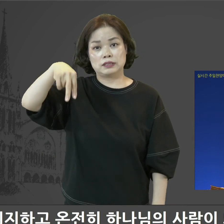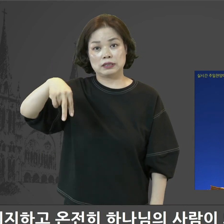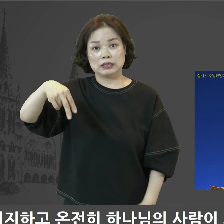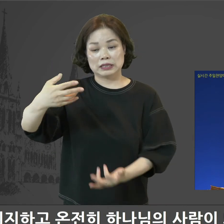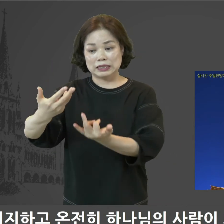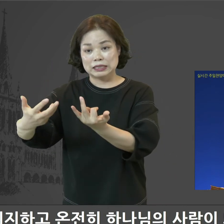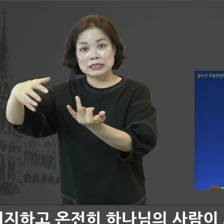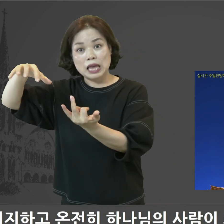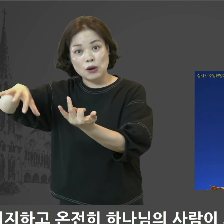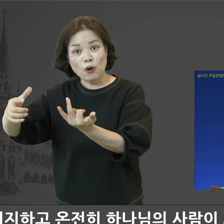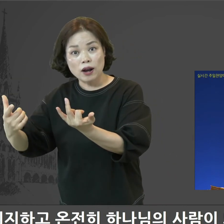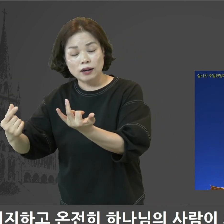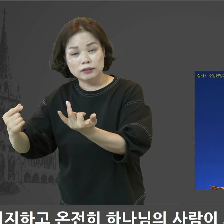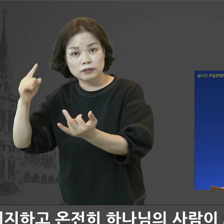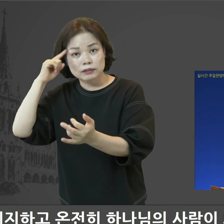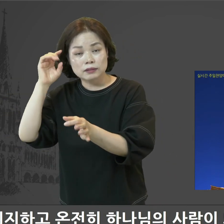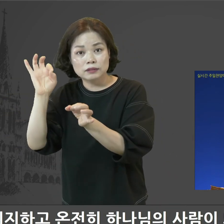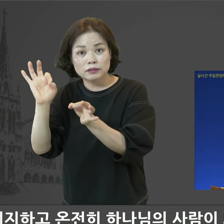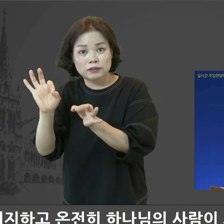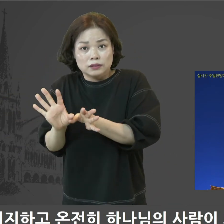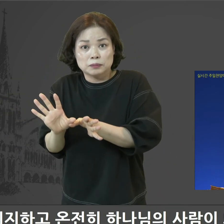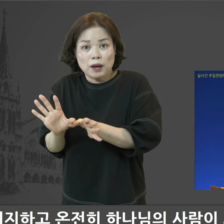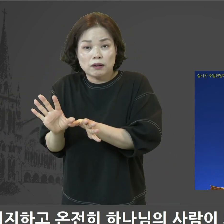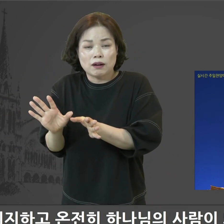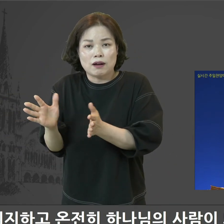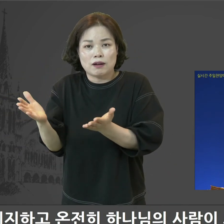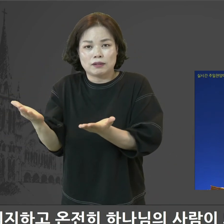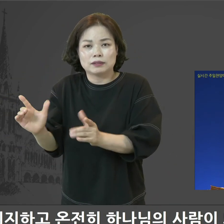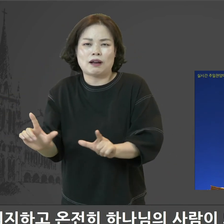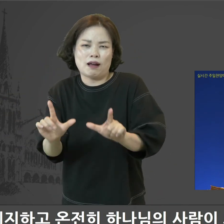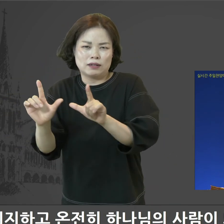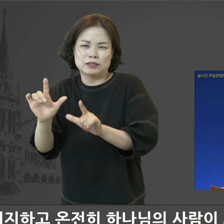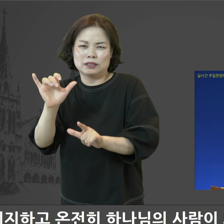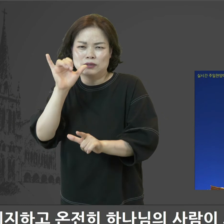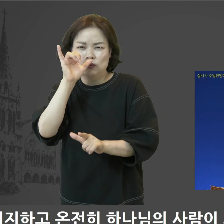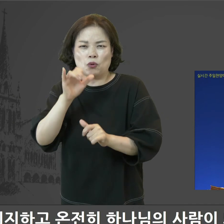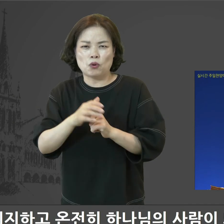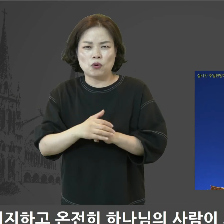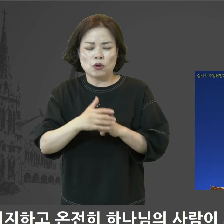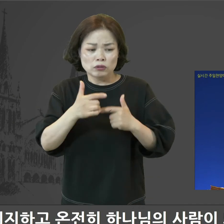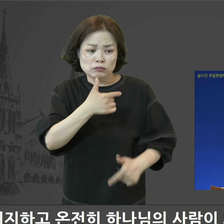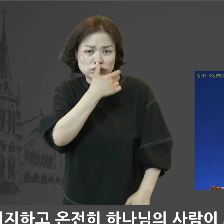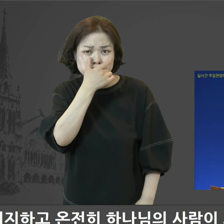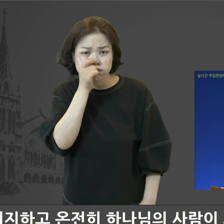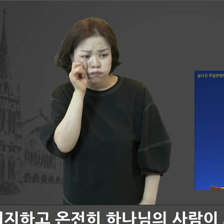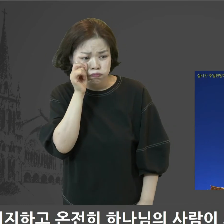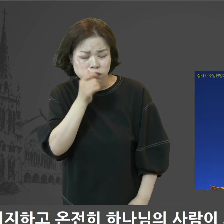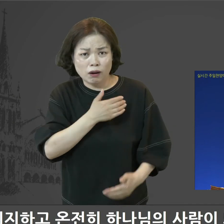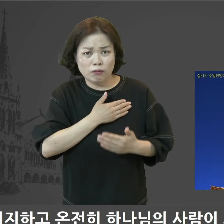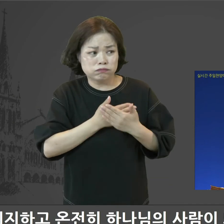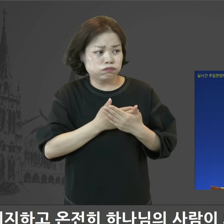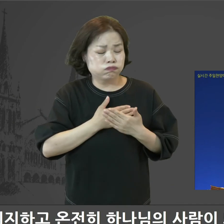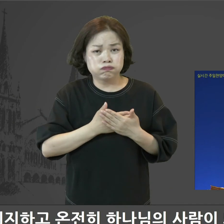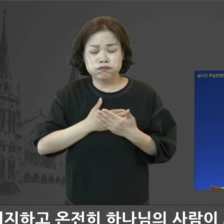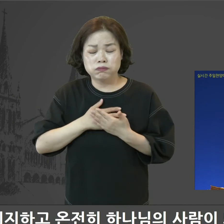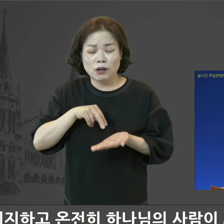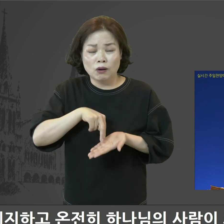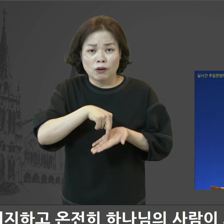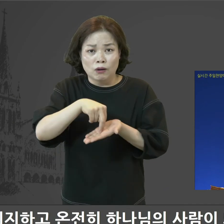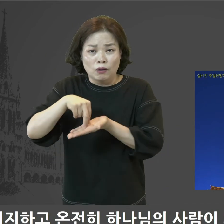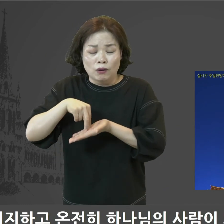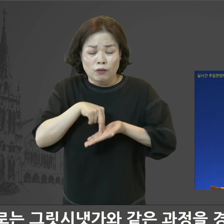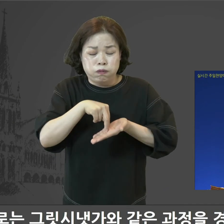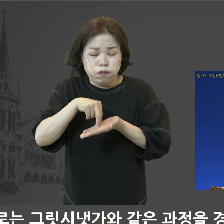그릿시내가에와도 같은 그런 뜻밖의 과정을 지내야 할 때가 있습니다. 늘 부족한 것 같고 조바심도 나고 고독하고